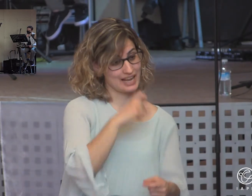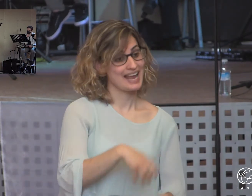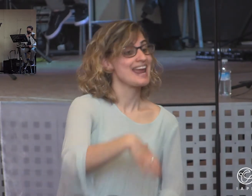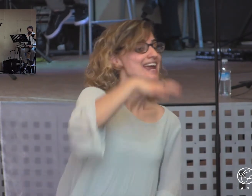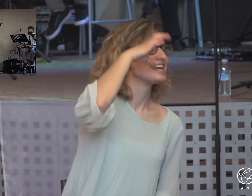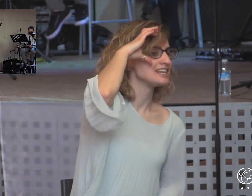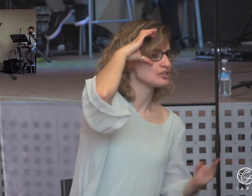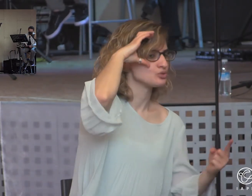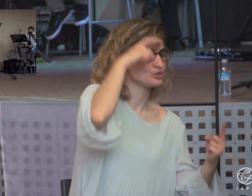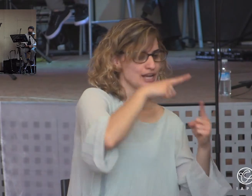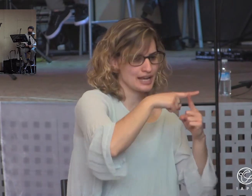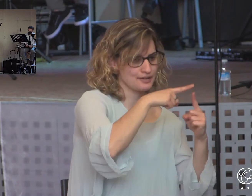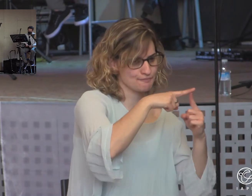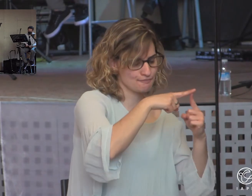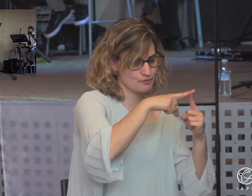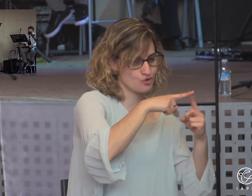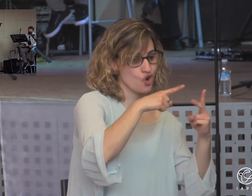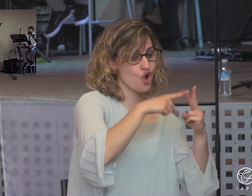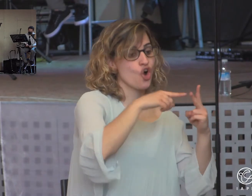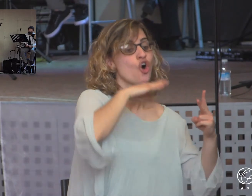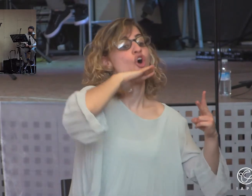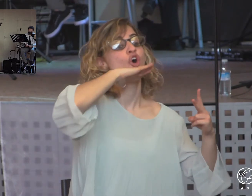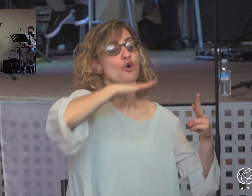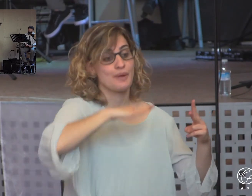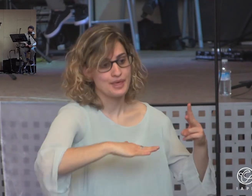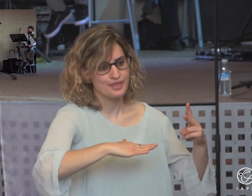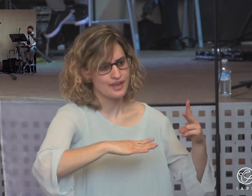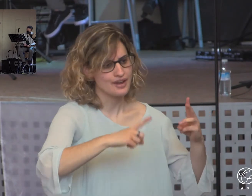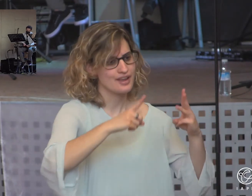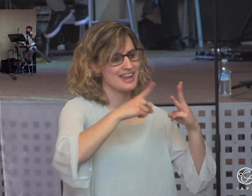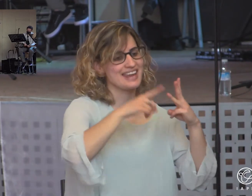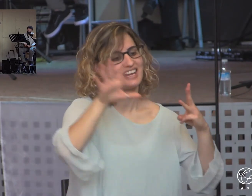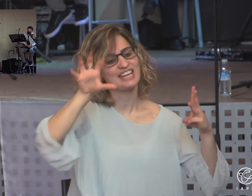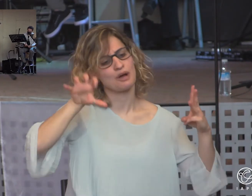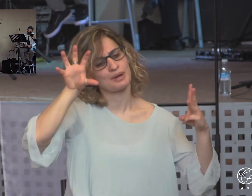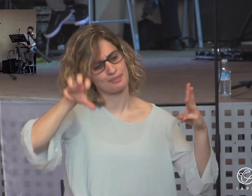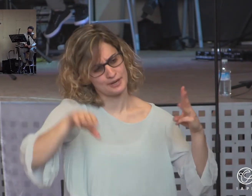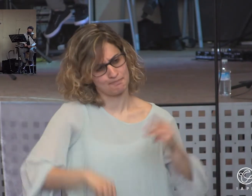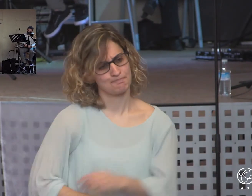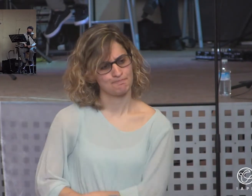2, a partir del 12 nos dice: